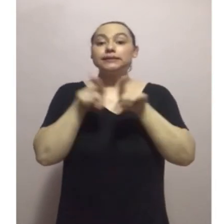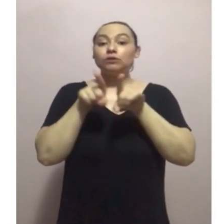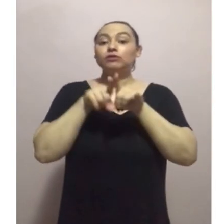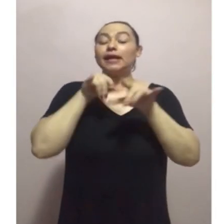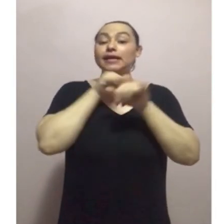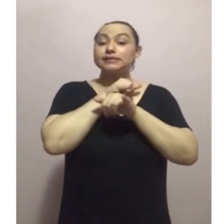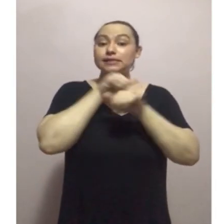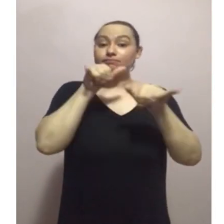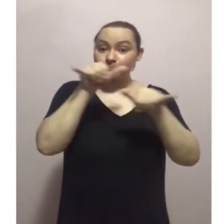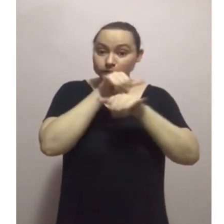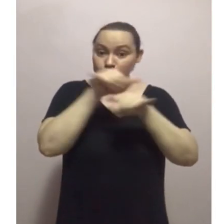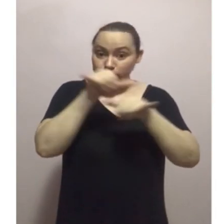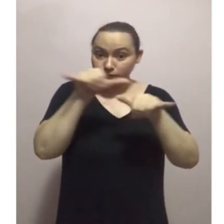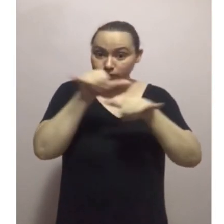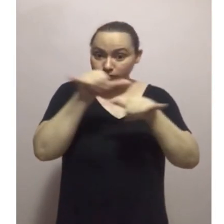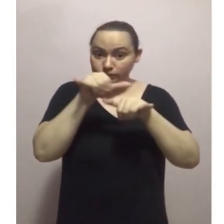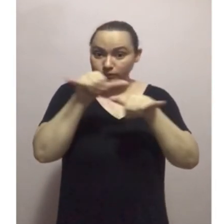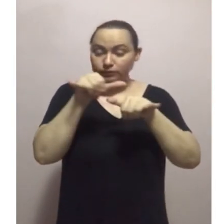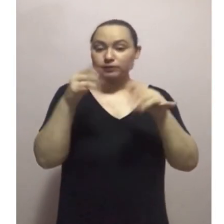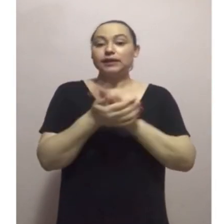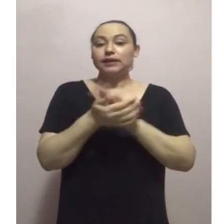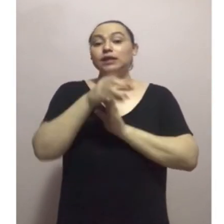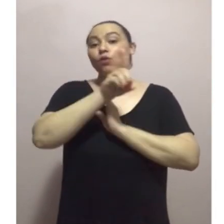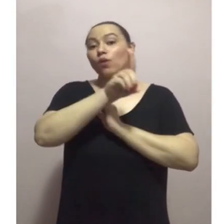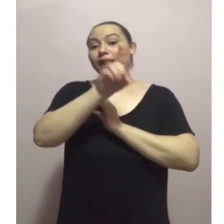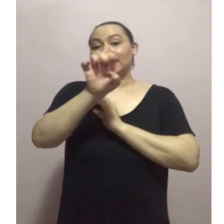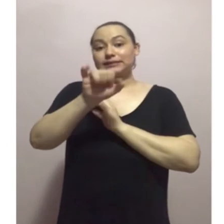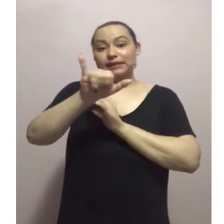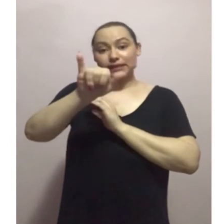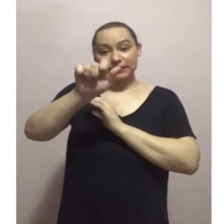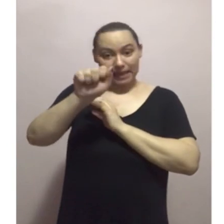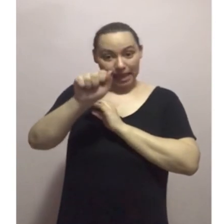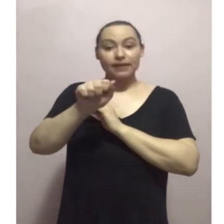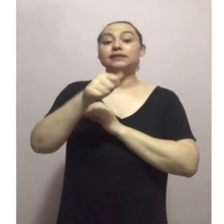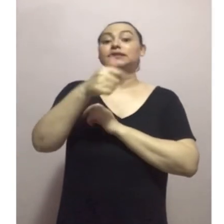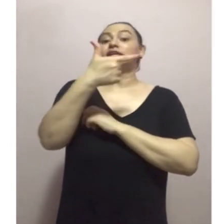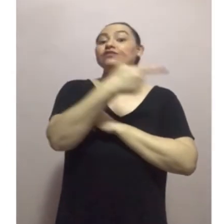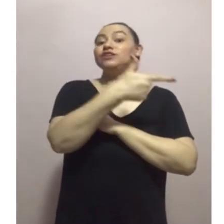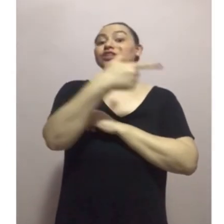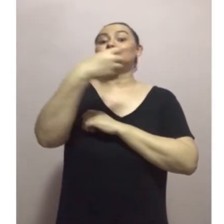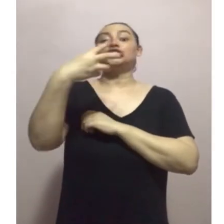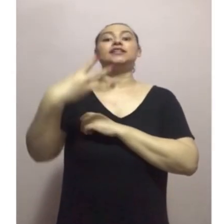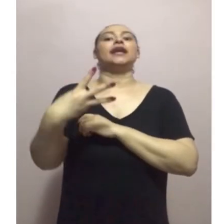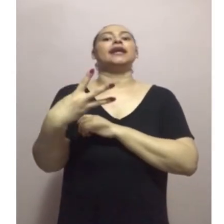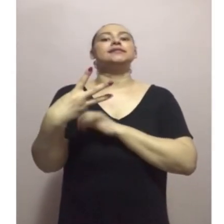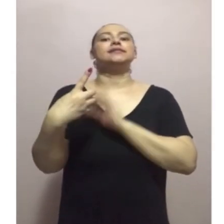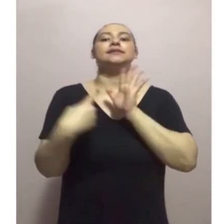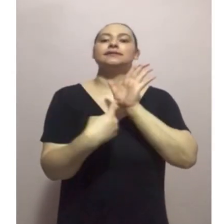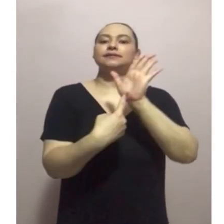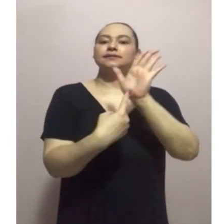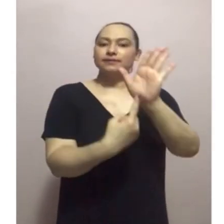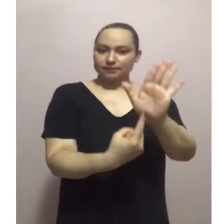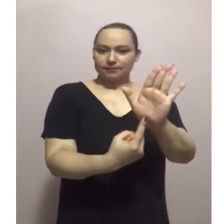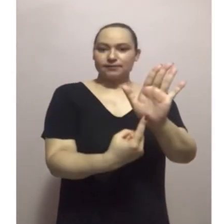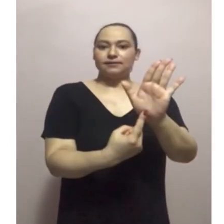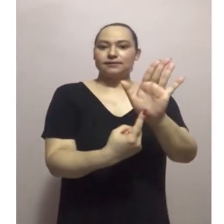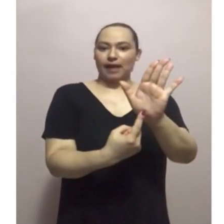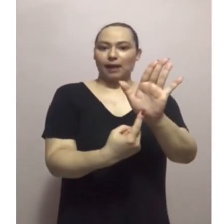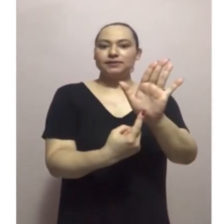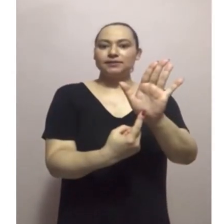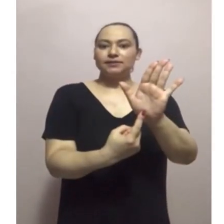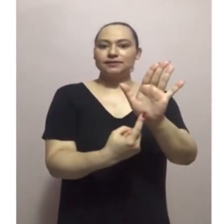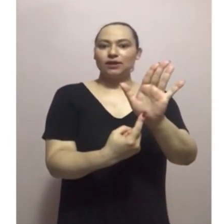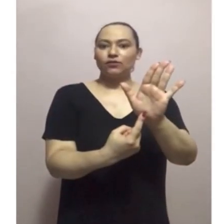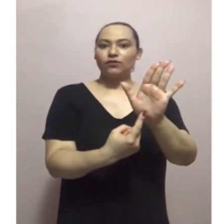essa divulgação desses nossos repertórios. Então, Déia, foram 23 apresentações que a gente lançou. A nossa entrega foi